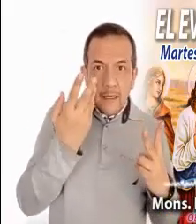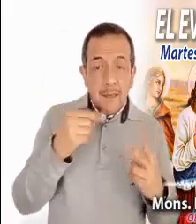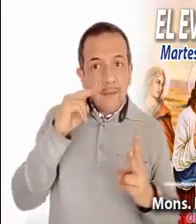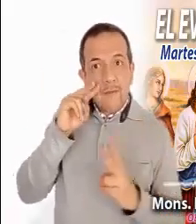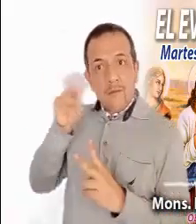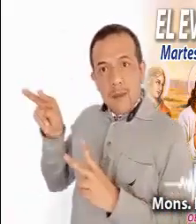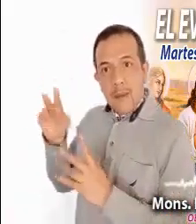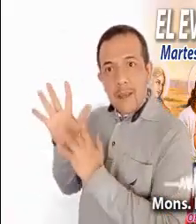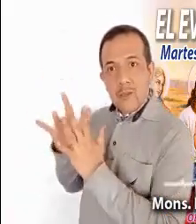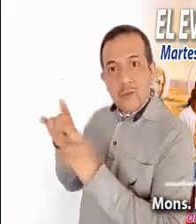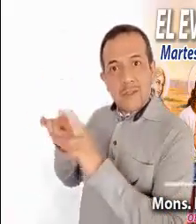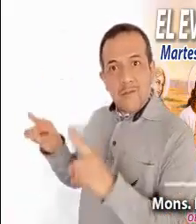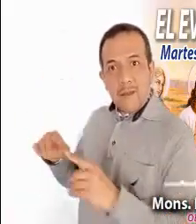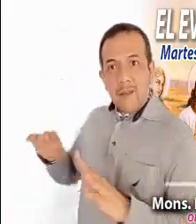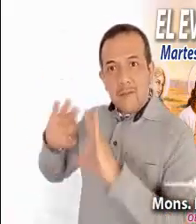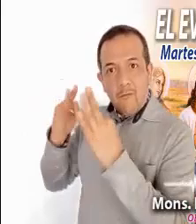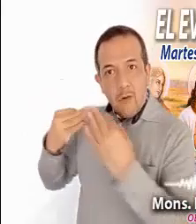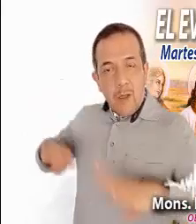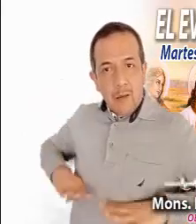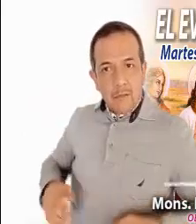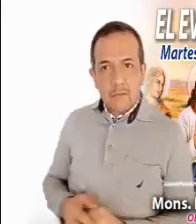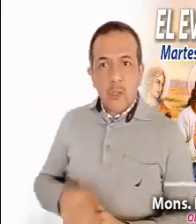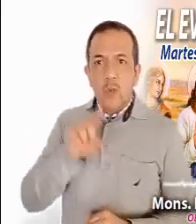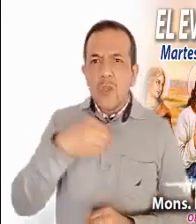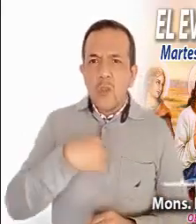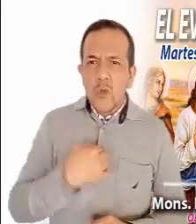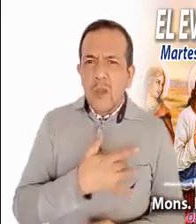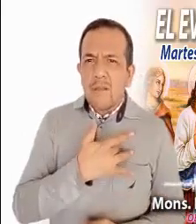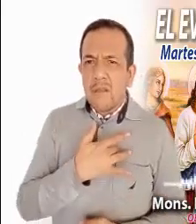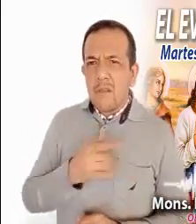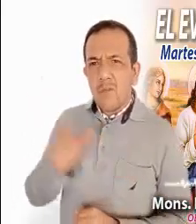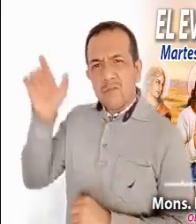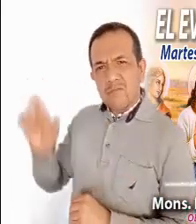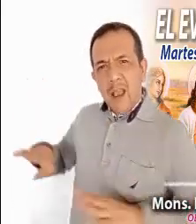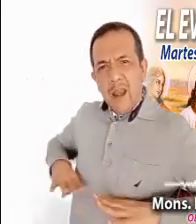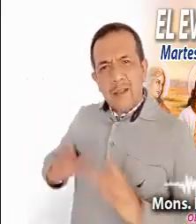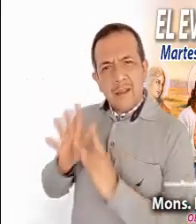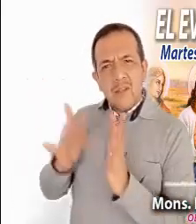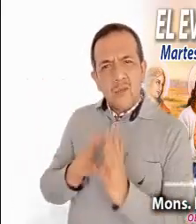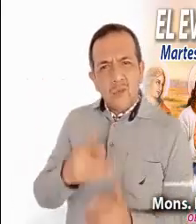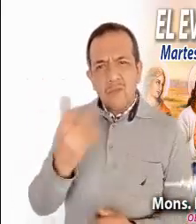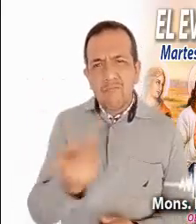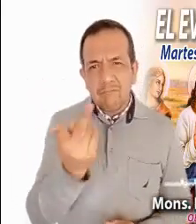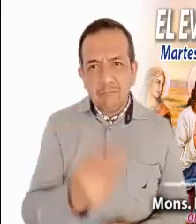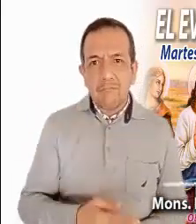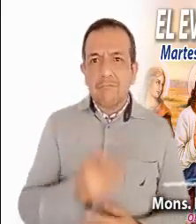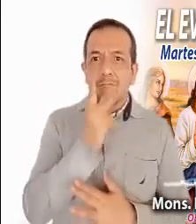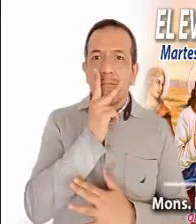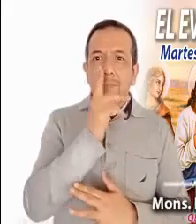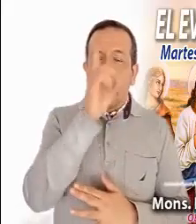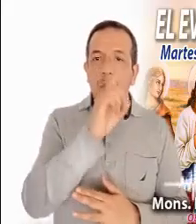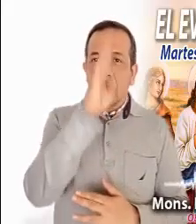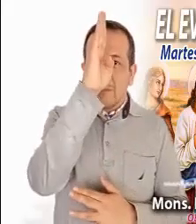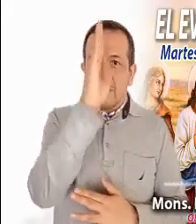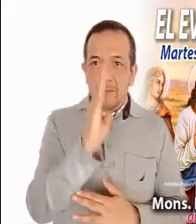generosidad y determinación de Jesús. ¿Qué nos dice a nuestra manera de actuar? El Señor te bendiga en nombre del